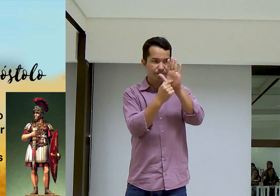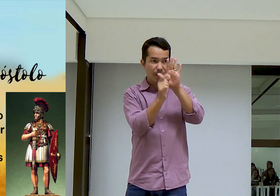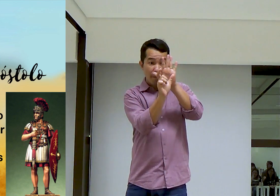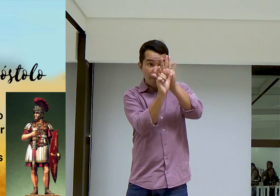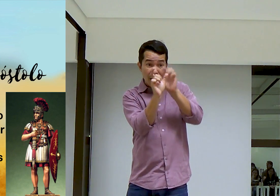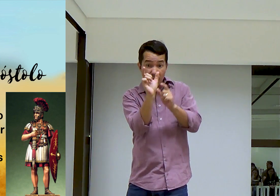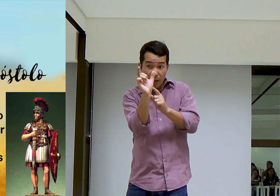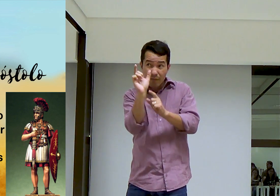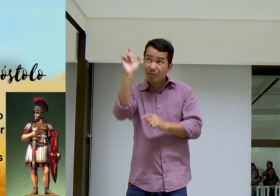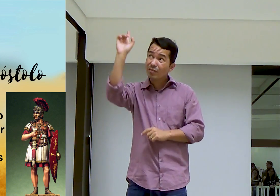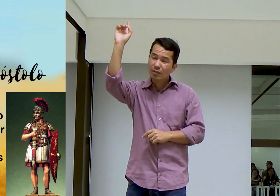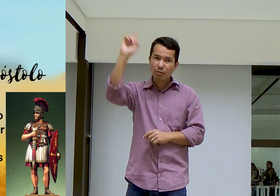aquele que